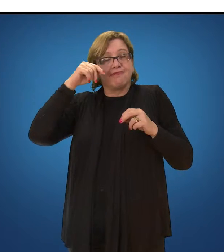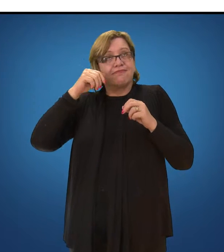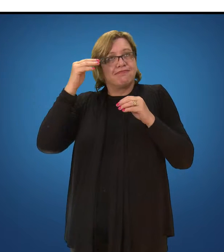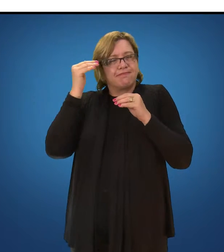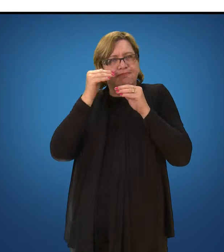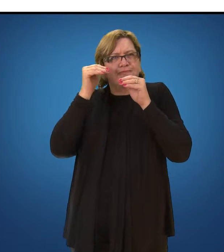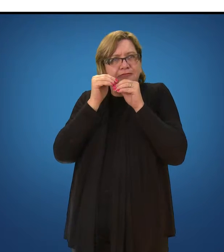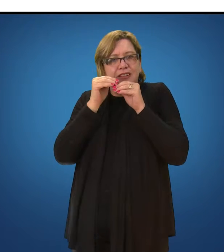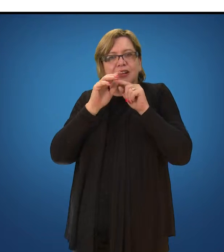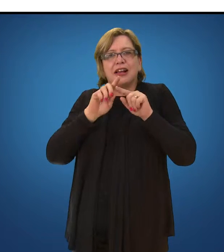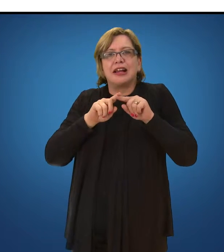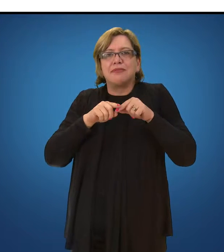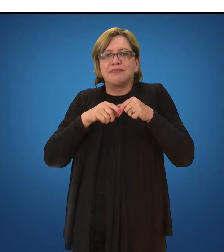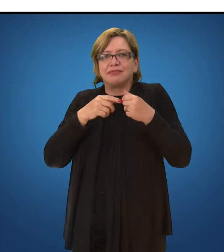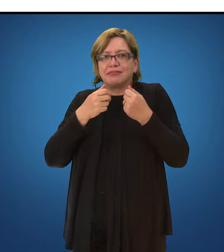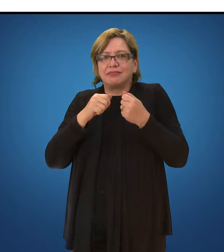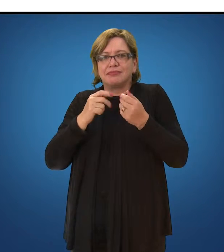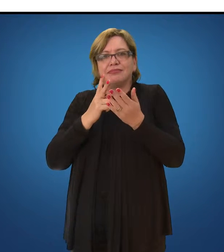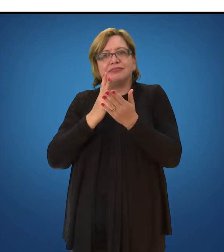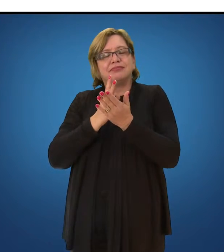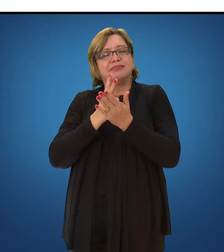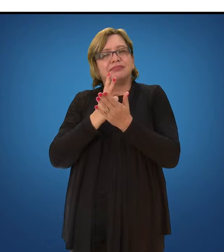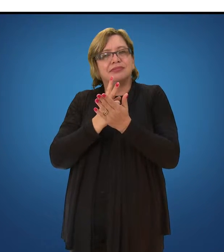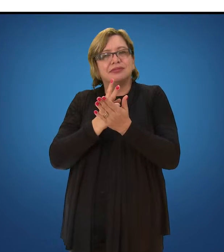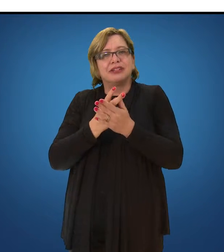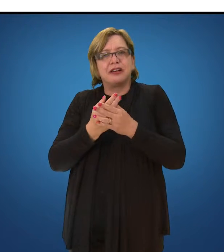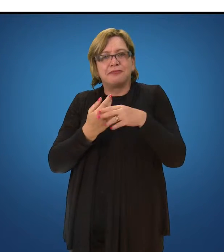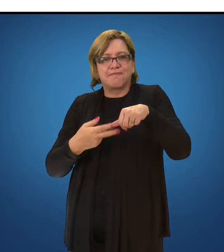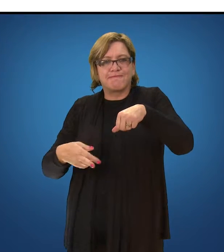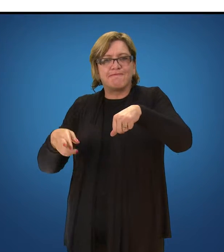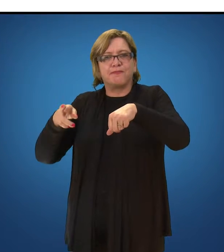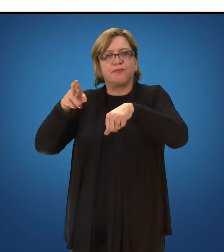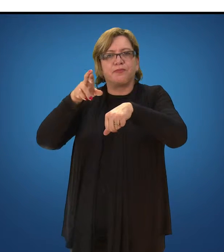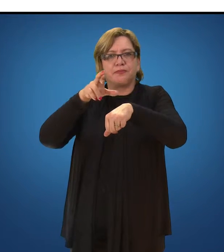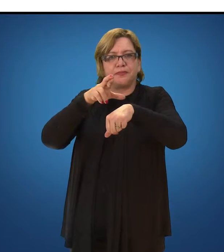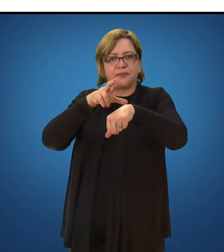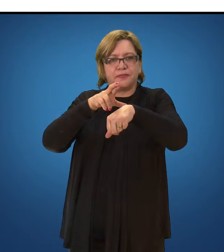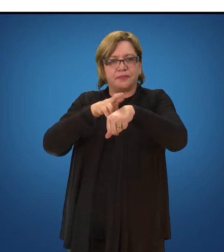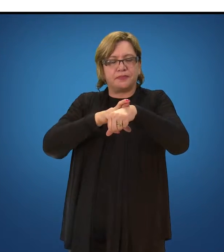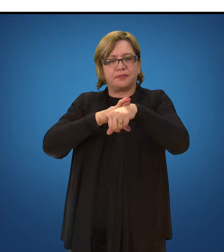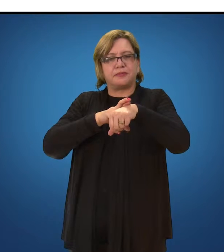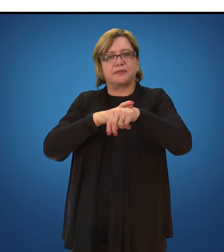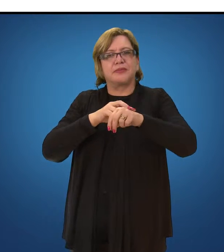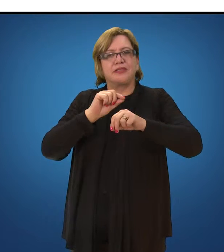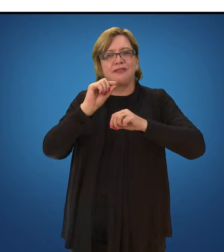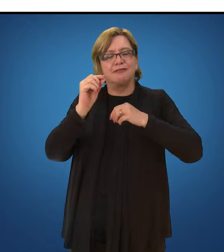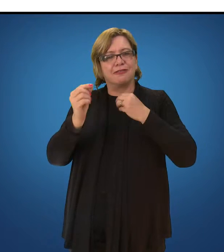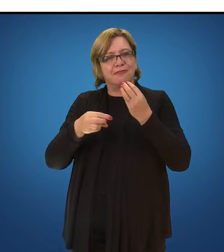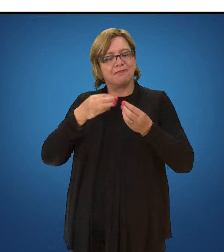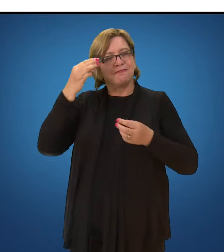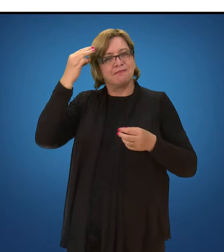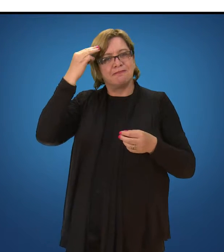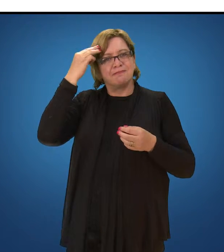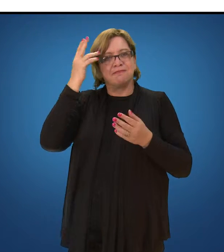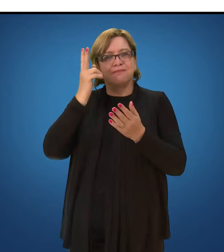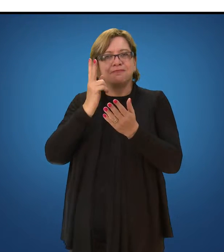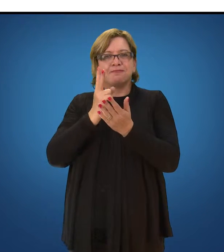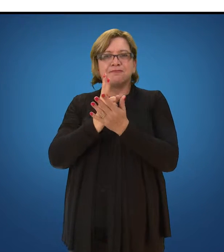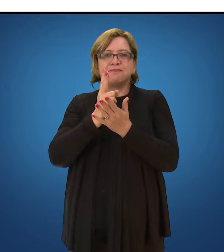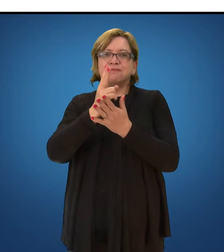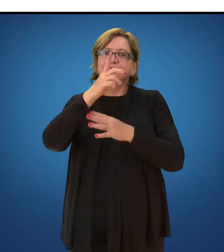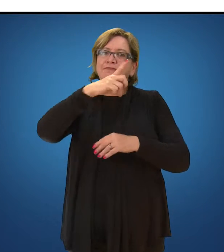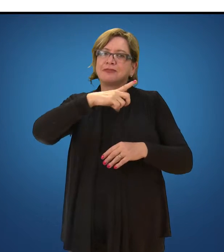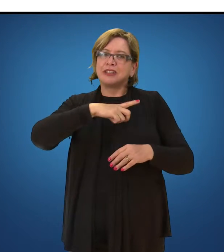e armazenado algo em nossa memória. Para que essa memória esteja presente para nós, é necessário que nós